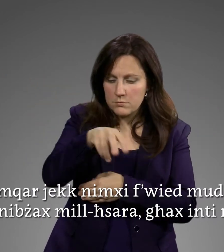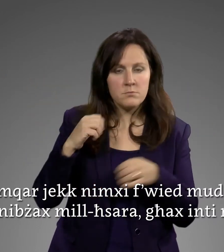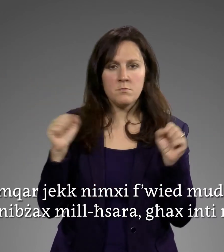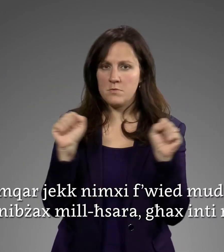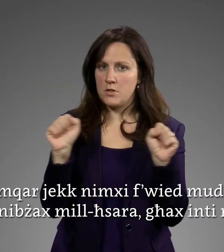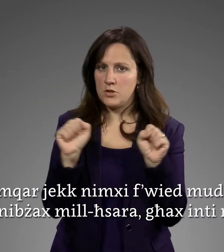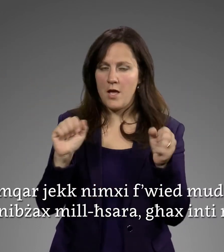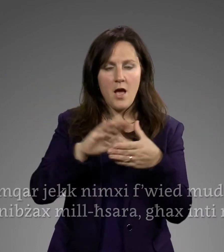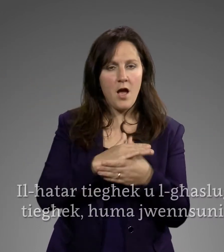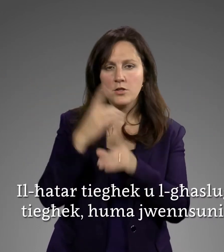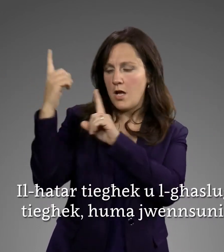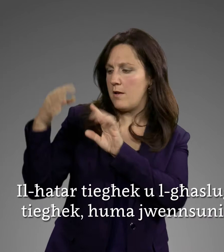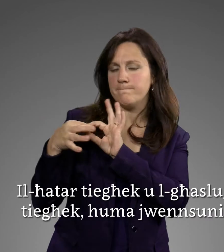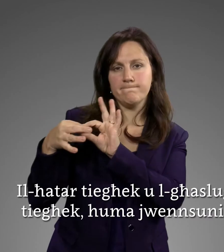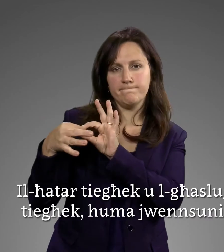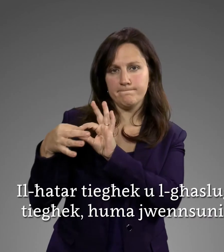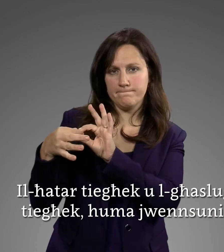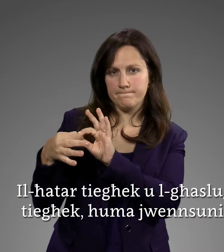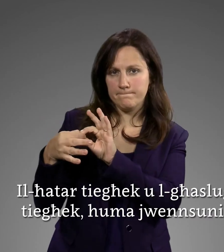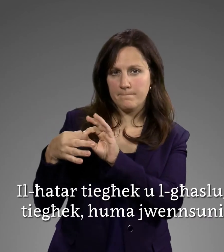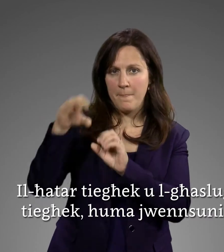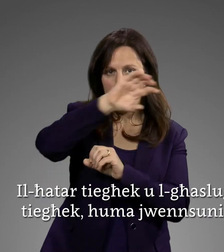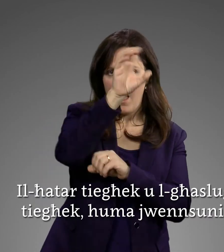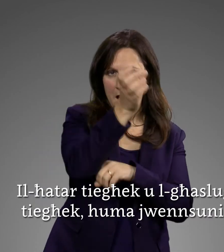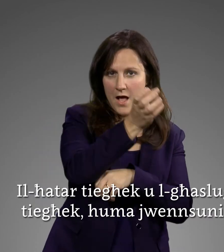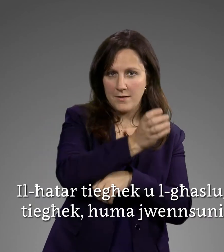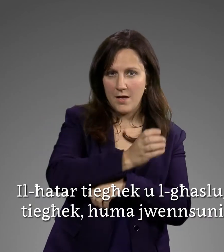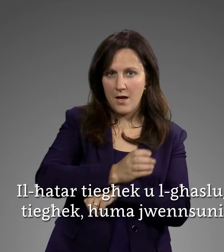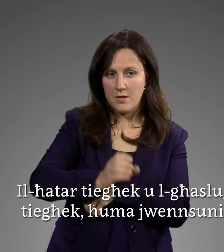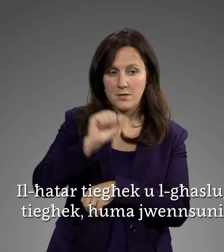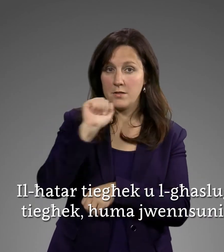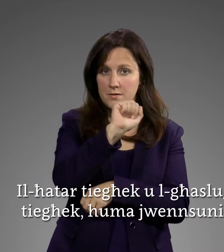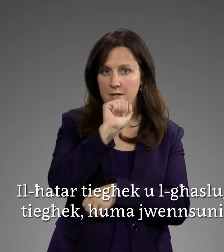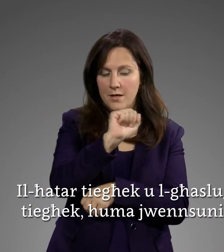għax inti miegħi. Il-ħatar tiegħek u l-għasluġ tiegħek huma jwensuni.